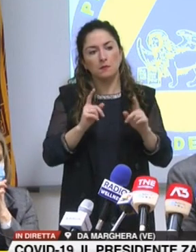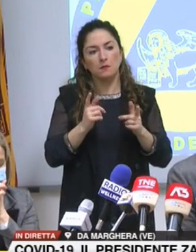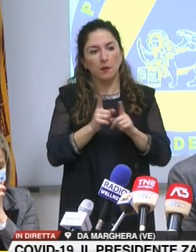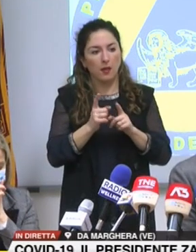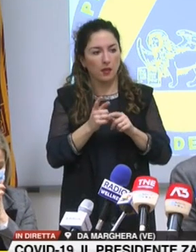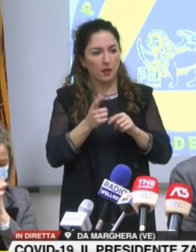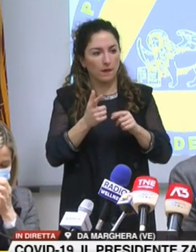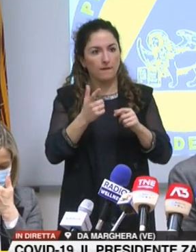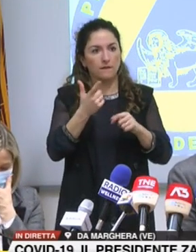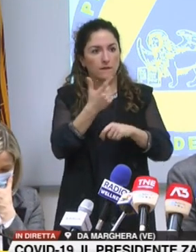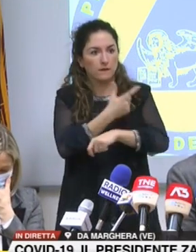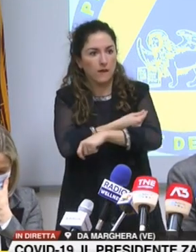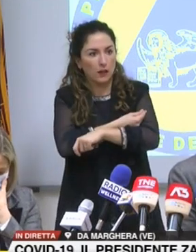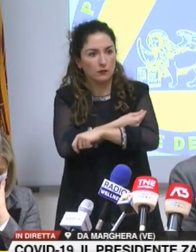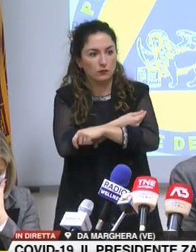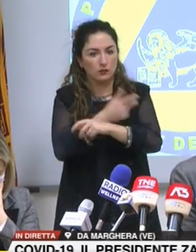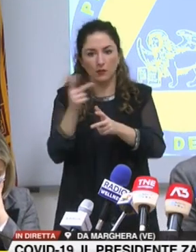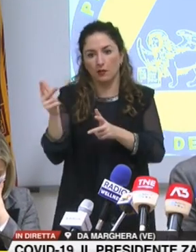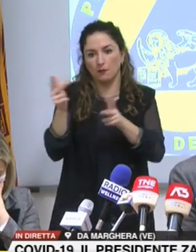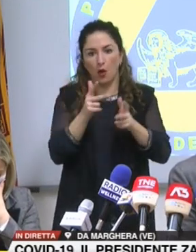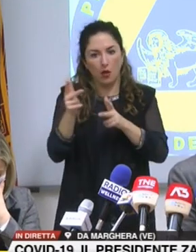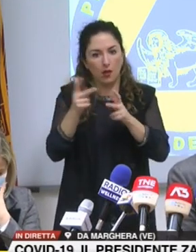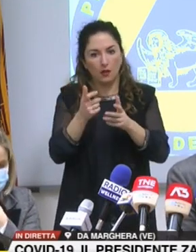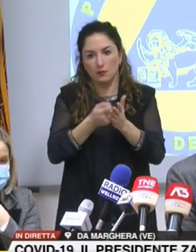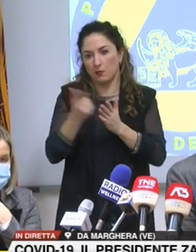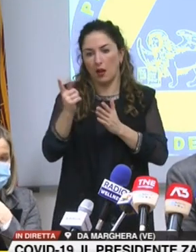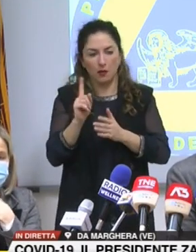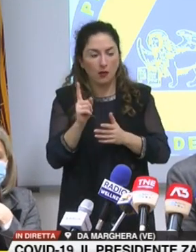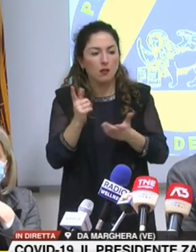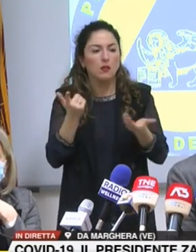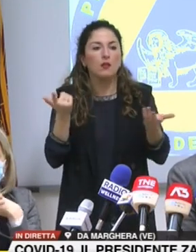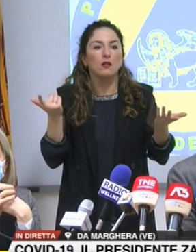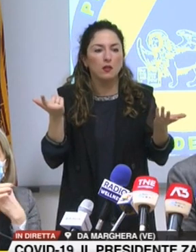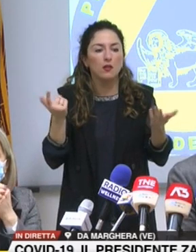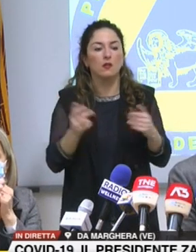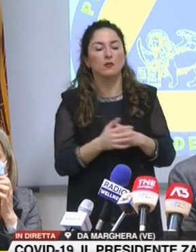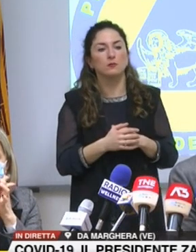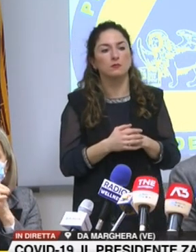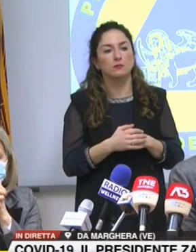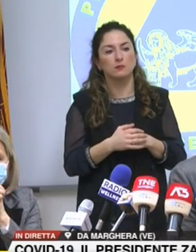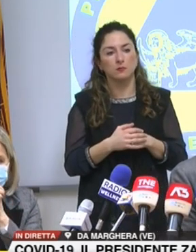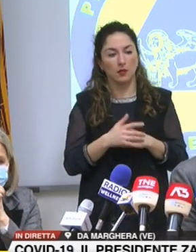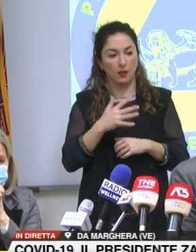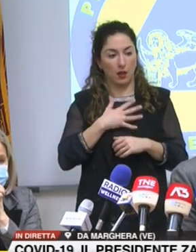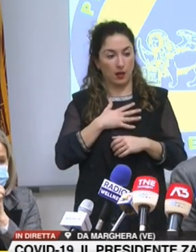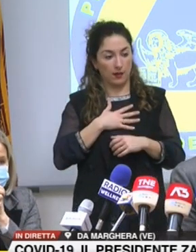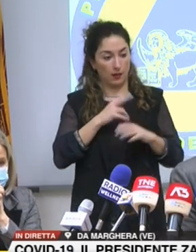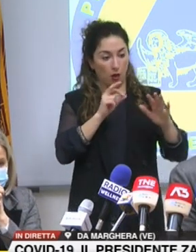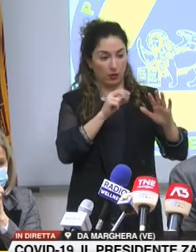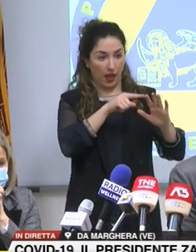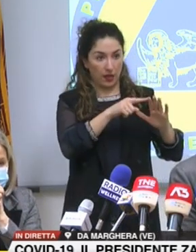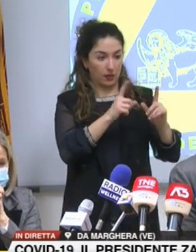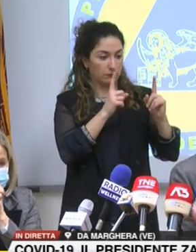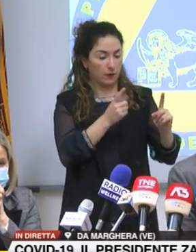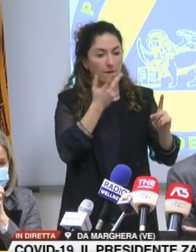i vaccini per sprecarli, cioè Veneto non vuole un vaccino in più rispetto al target di ottantenni che ha, per capirci, cioè